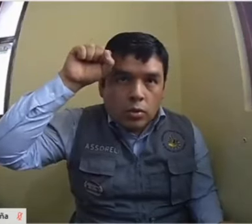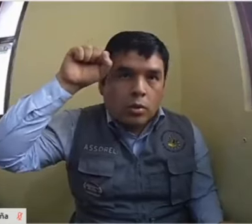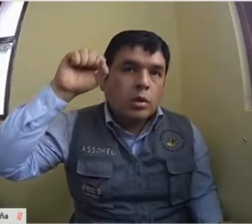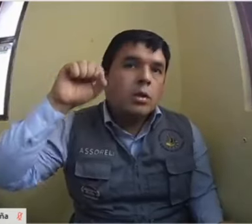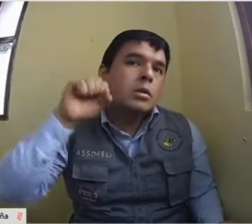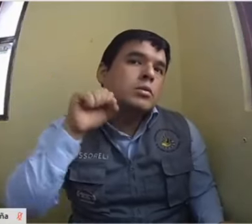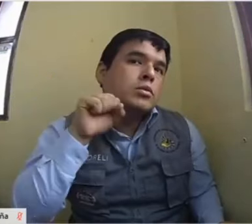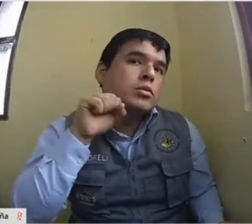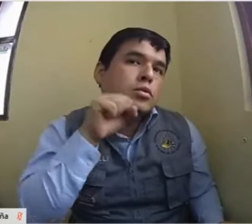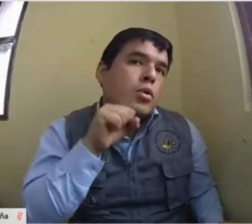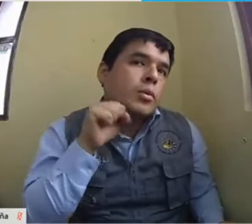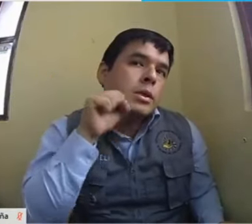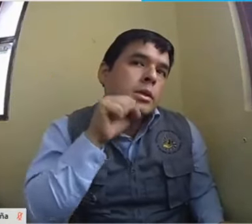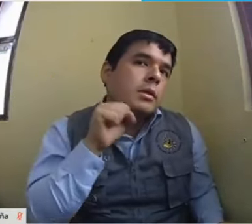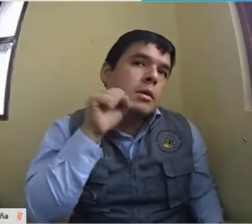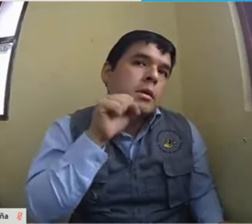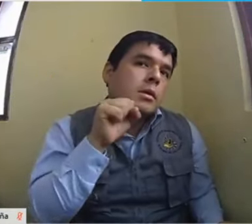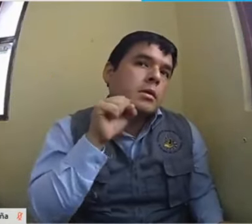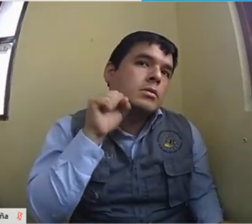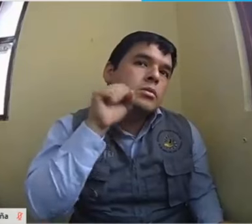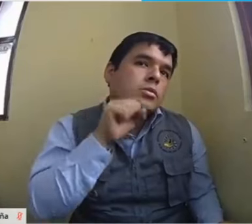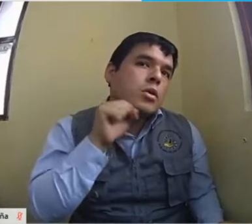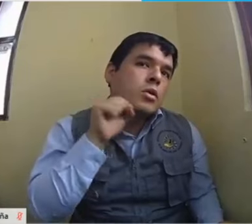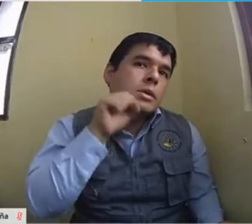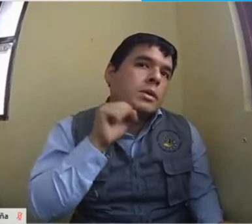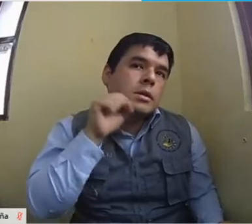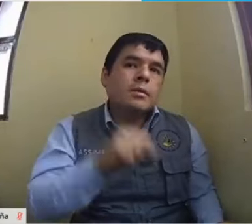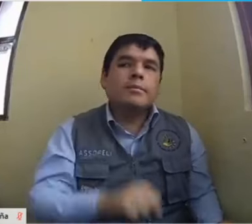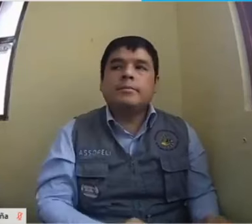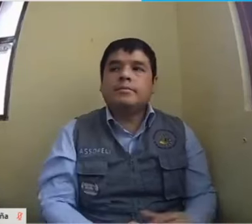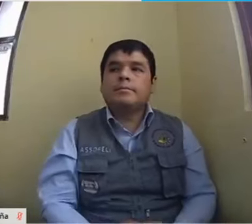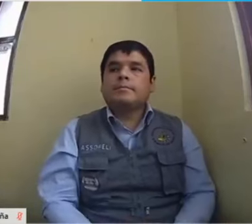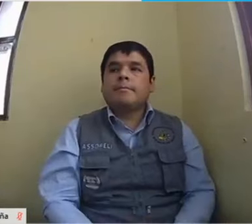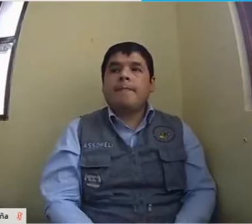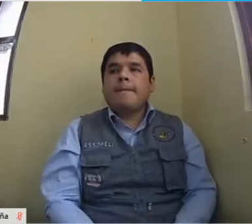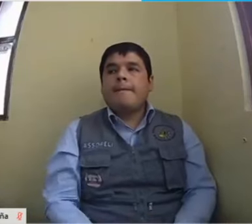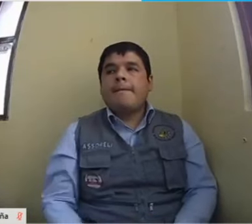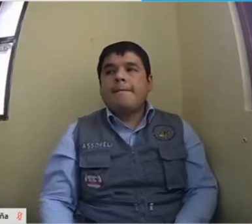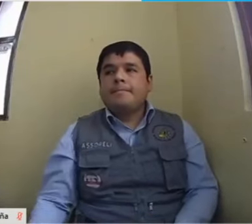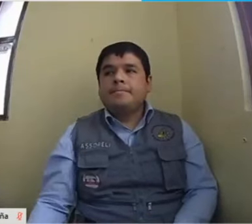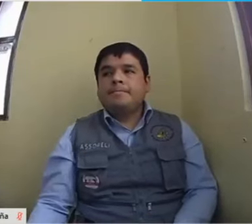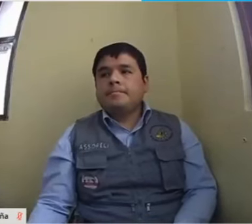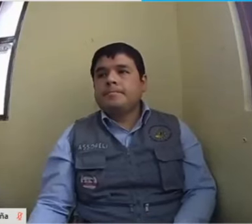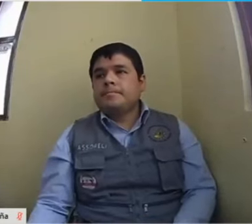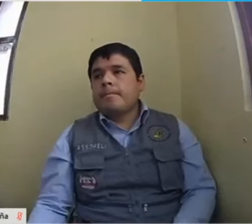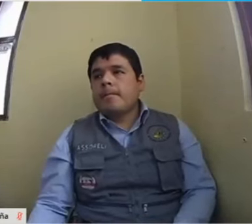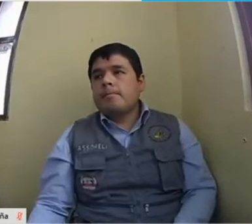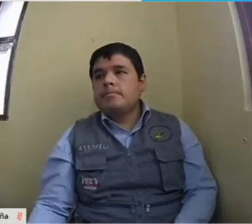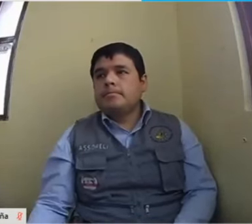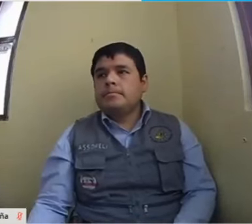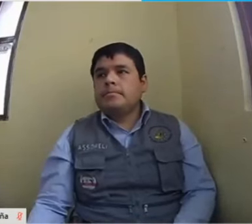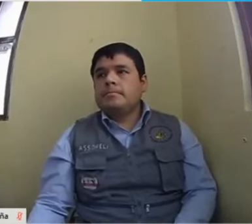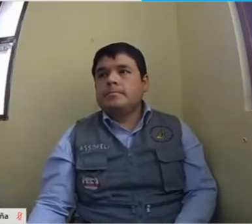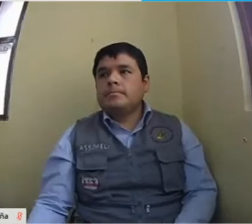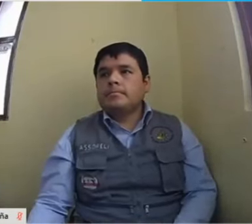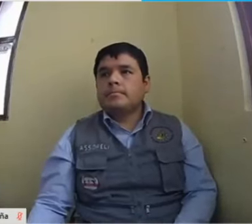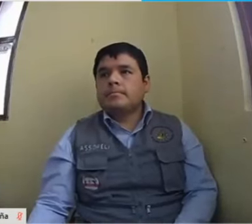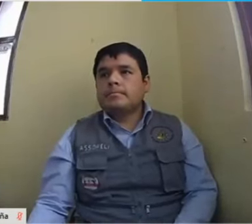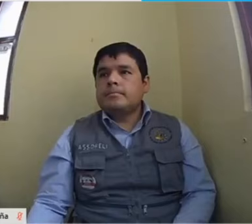arriba, igual que tío, ¿no? Entonces recuerden, tío, sobrino, con las letras inicio de la palabra, arriba,